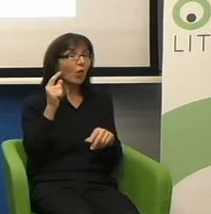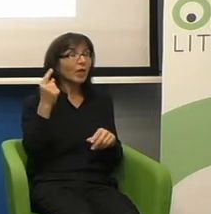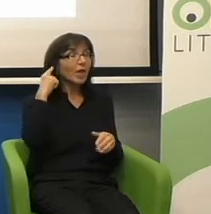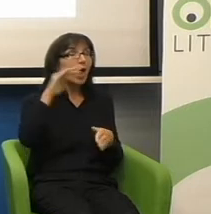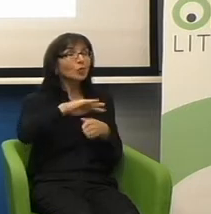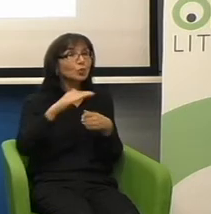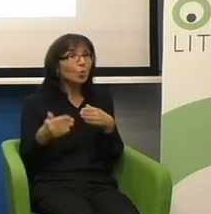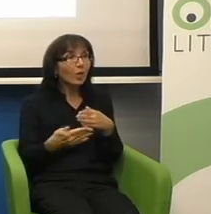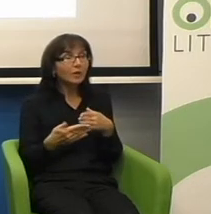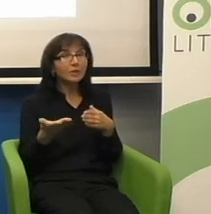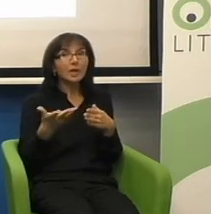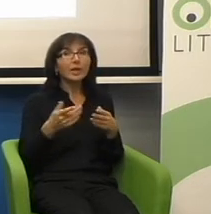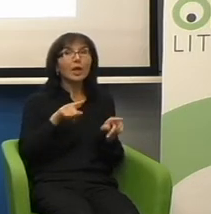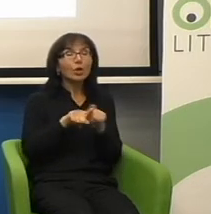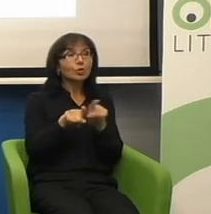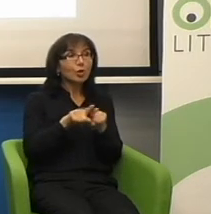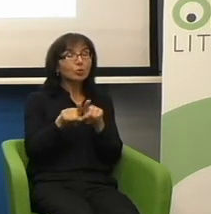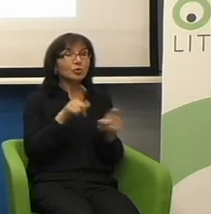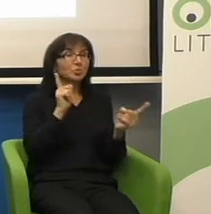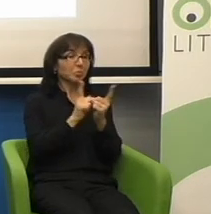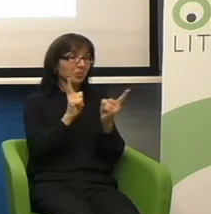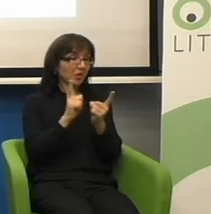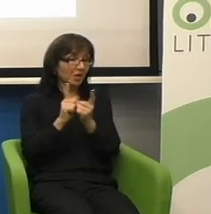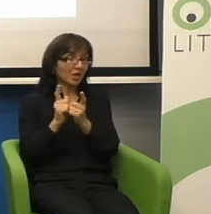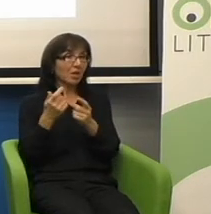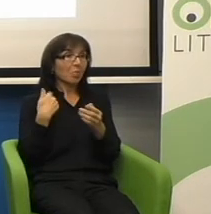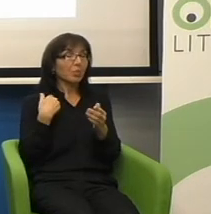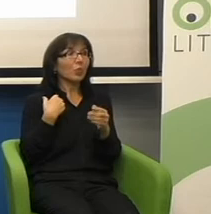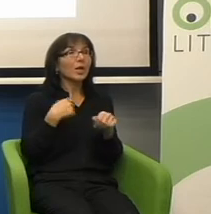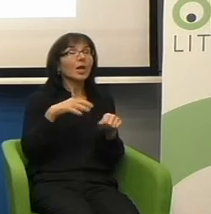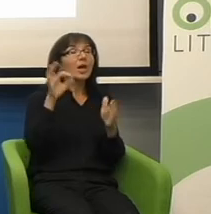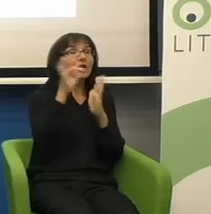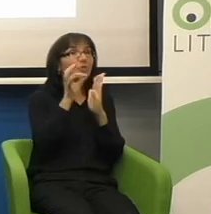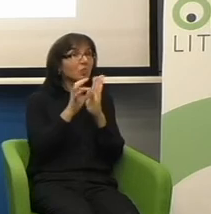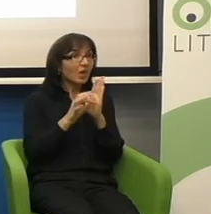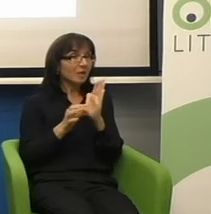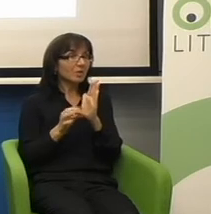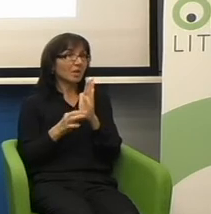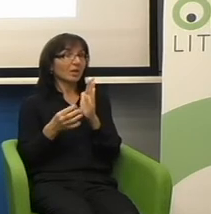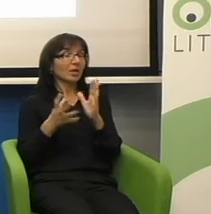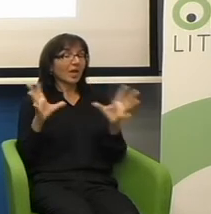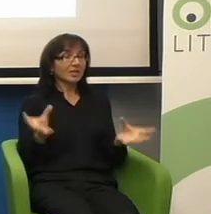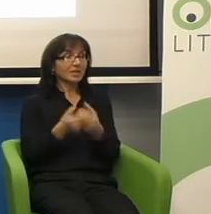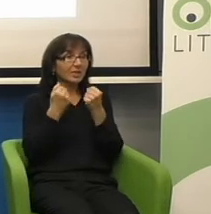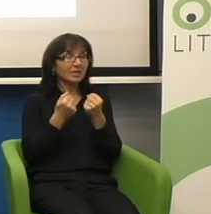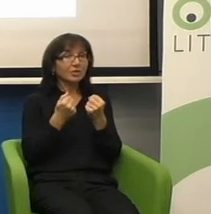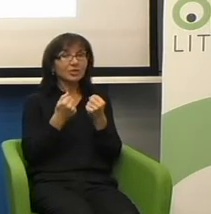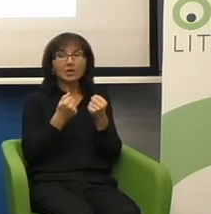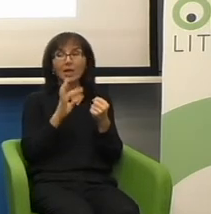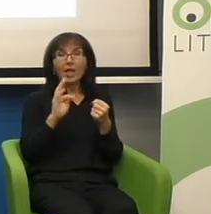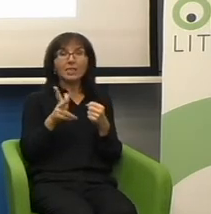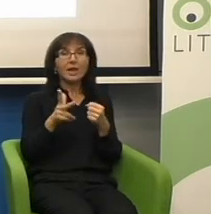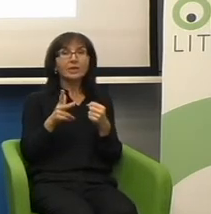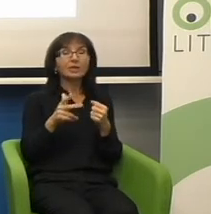te spotkania odbywały się dość regularnie z tego, co pamiętam. Już w momencie, kiedy się odnaleźli, prawda? Tak, może tu trzeba by zrobić